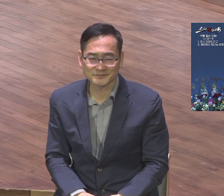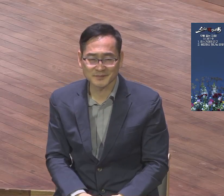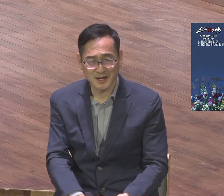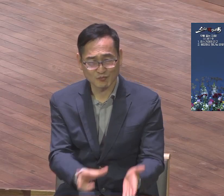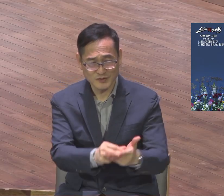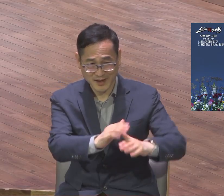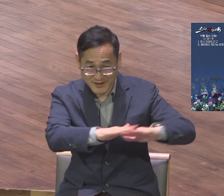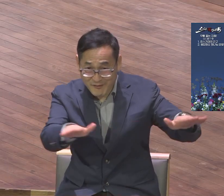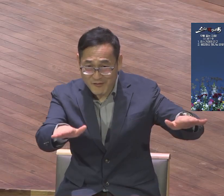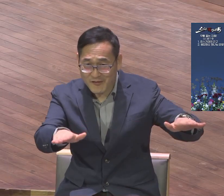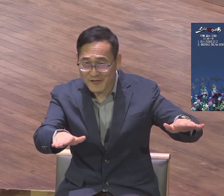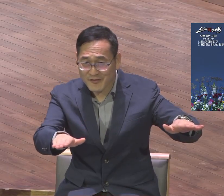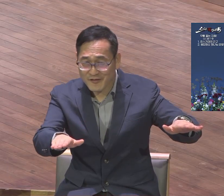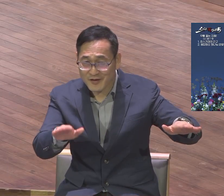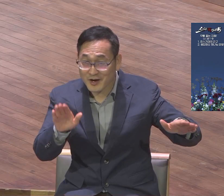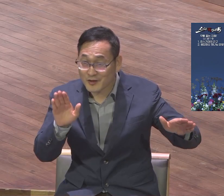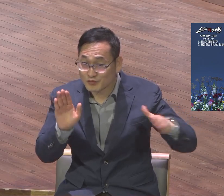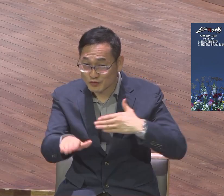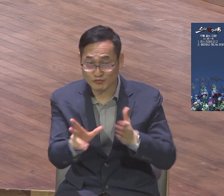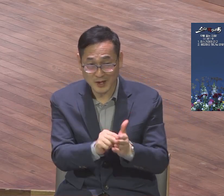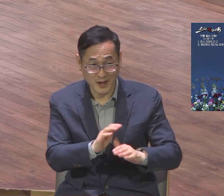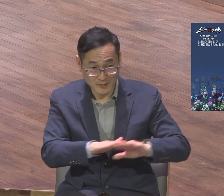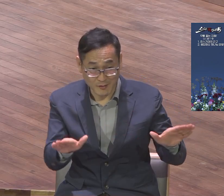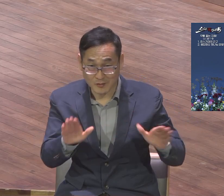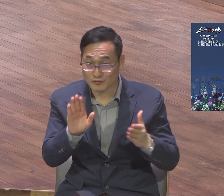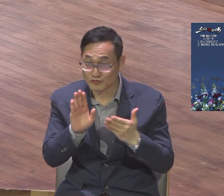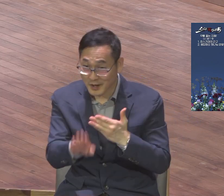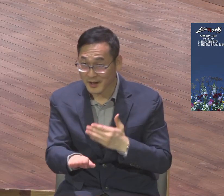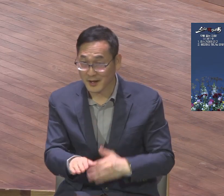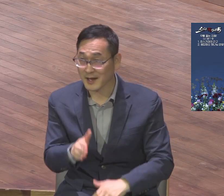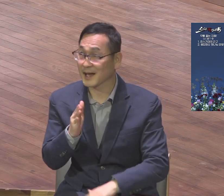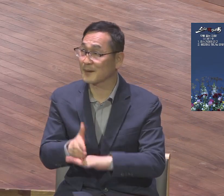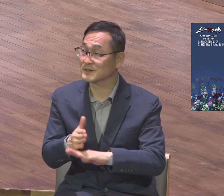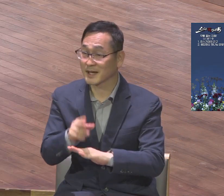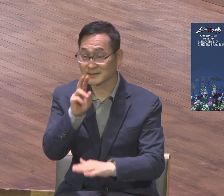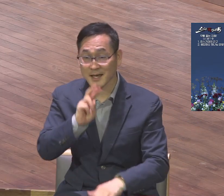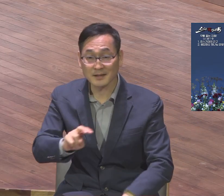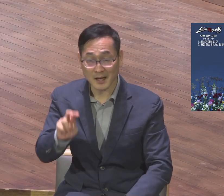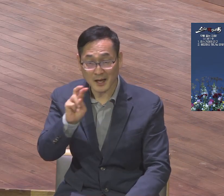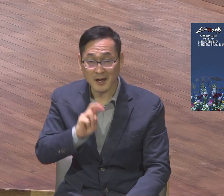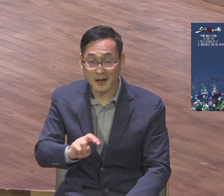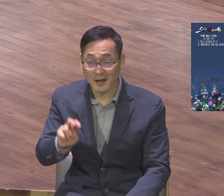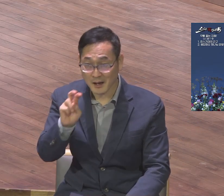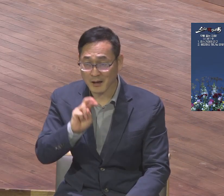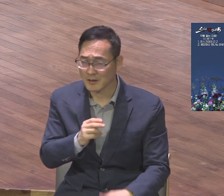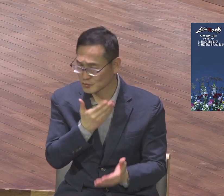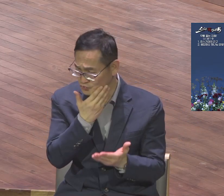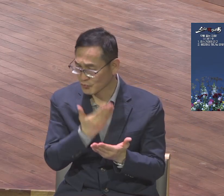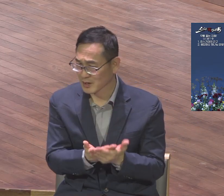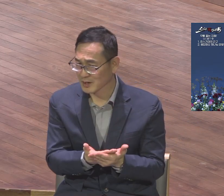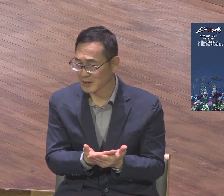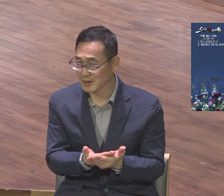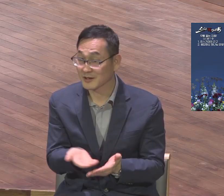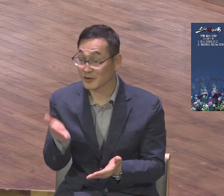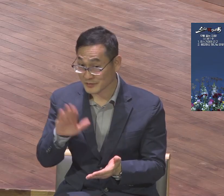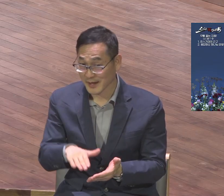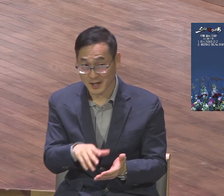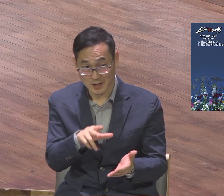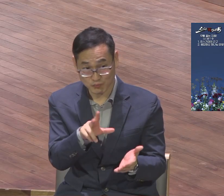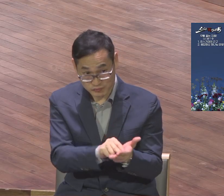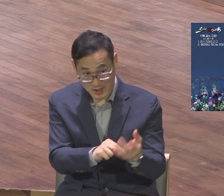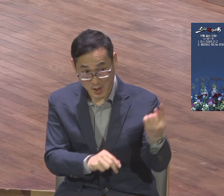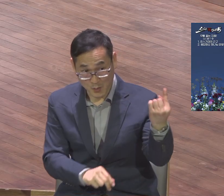나서 문제 해결되고 나서 감사 찬양하는 거 중요하지요. 그런데 그것보다